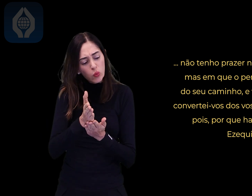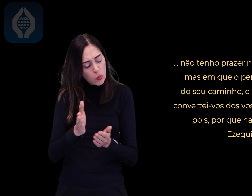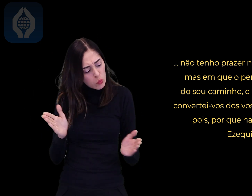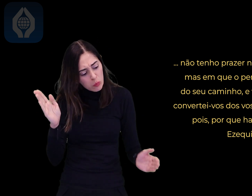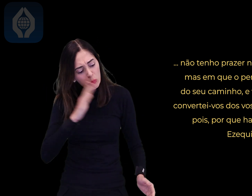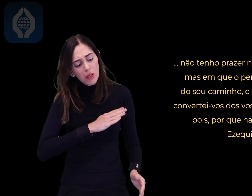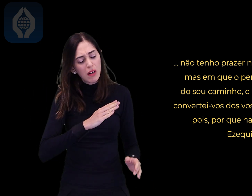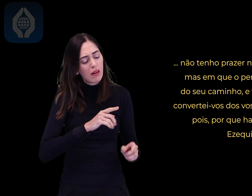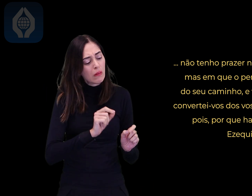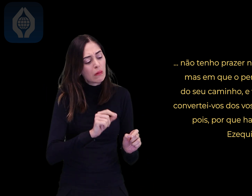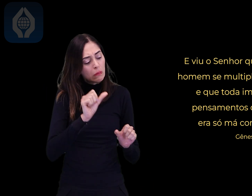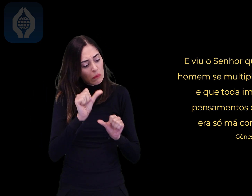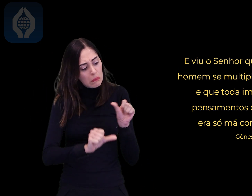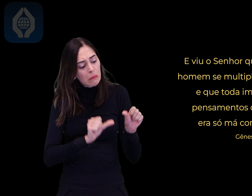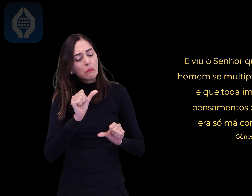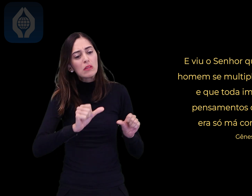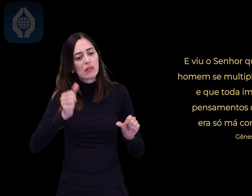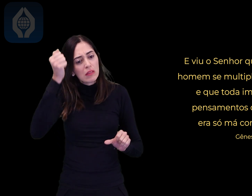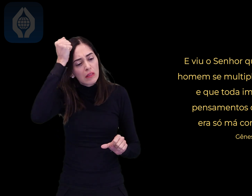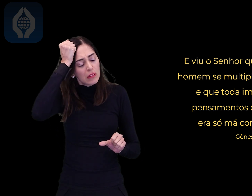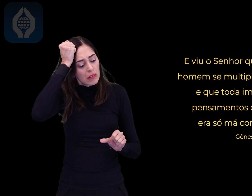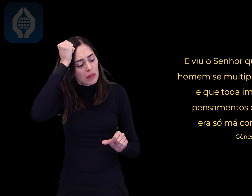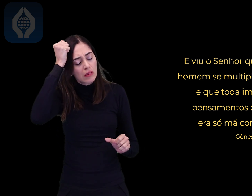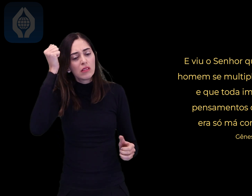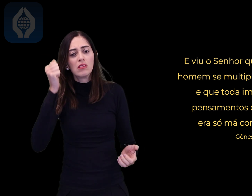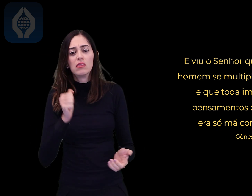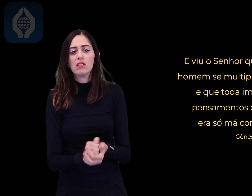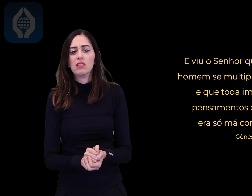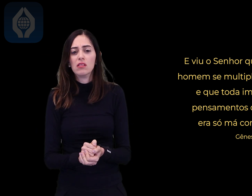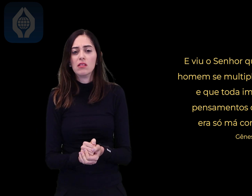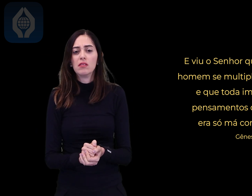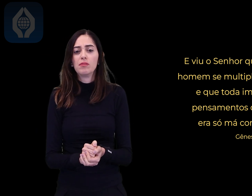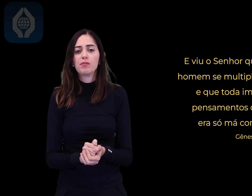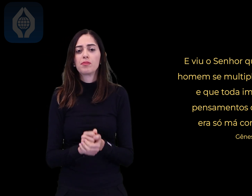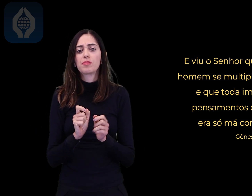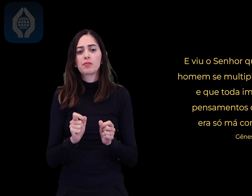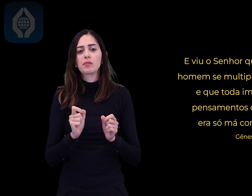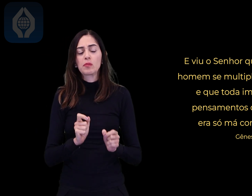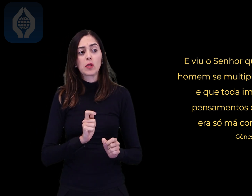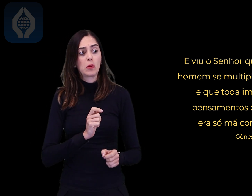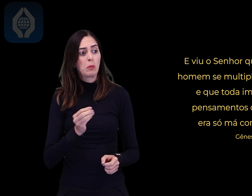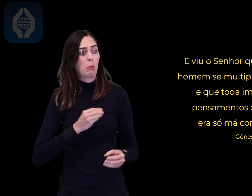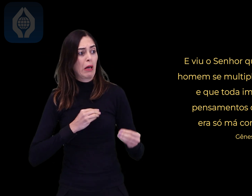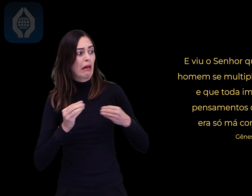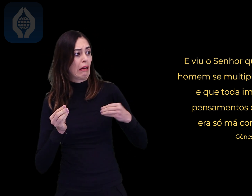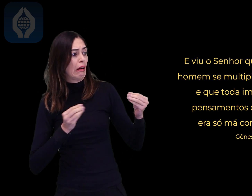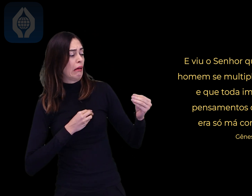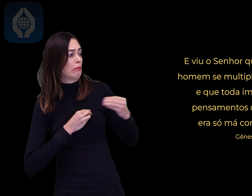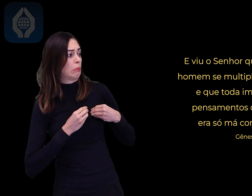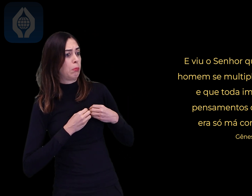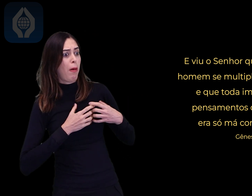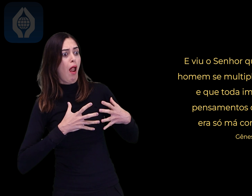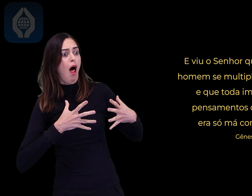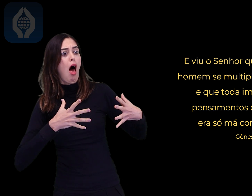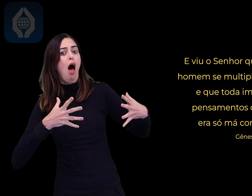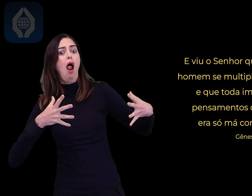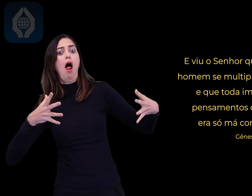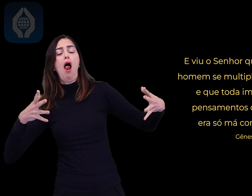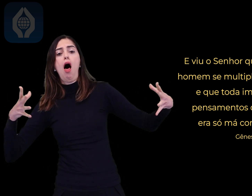morrer? E a iniquidade cresceu. Em Gênesis 6, 5 e 11, a maioria das pessoas